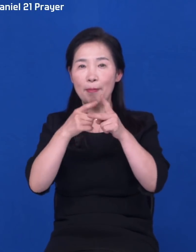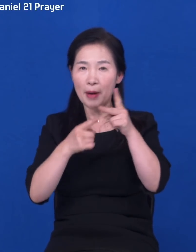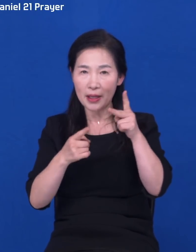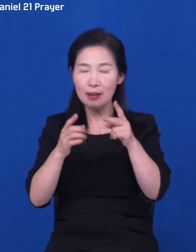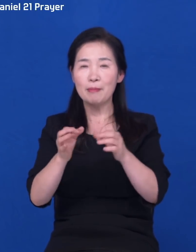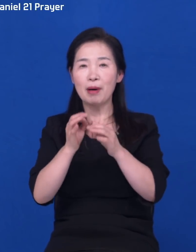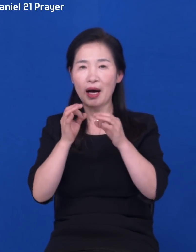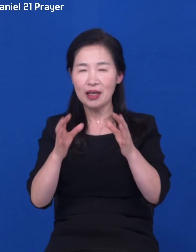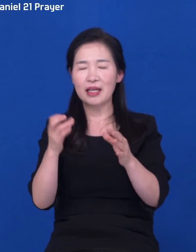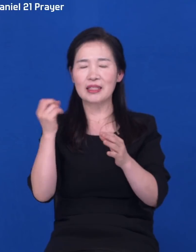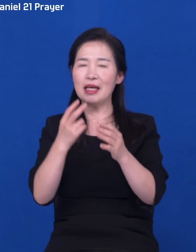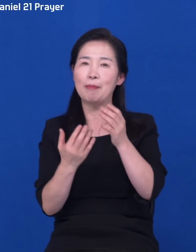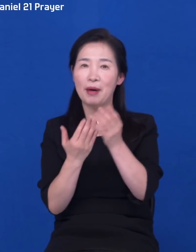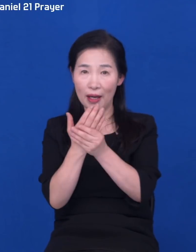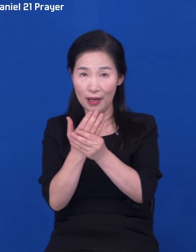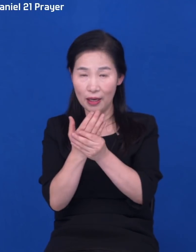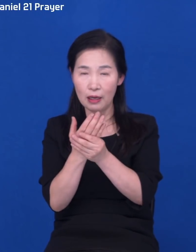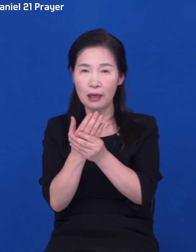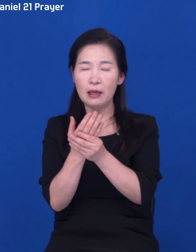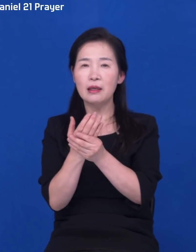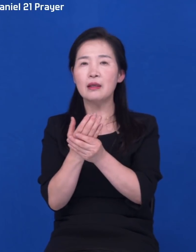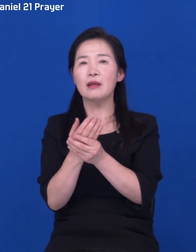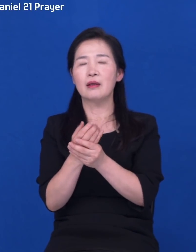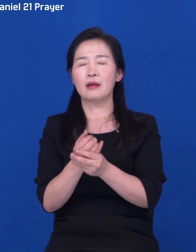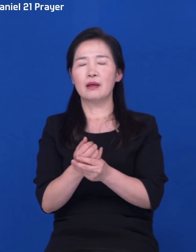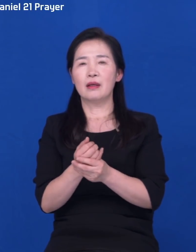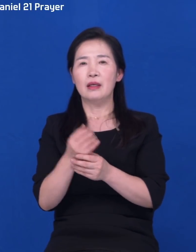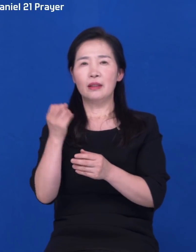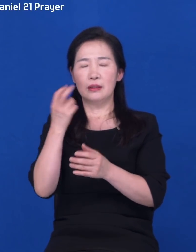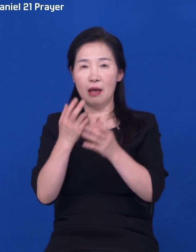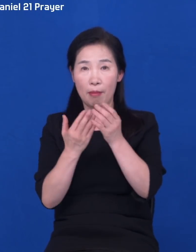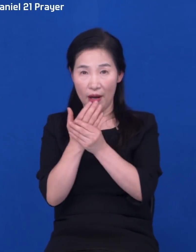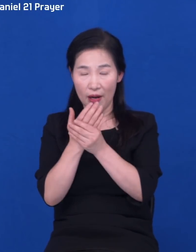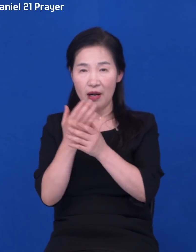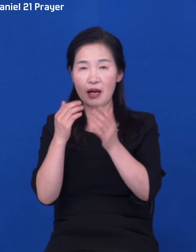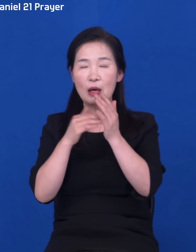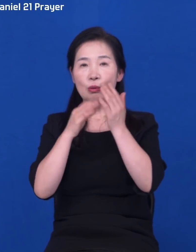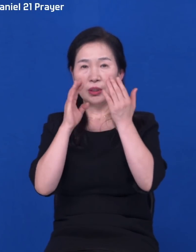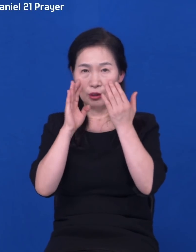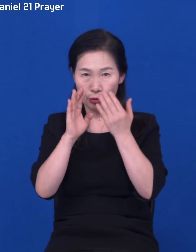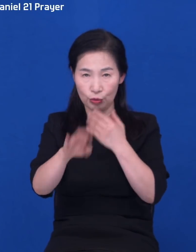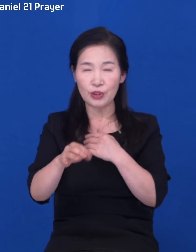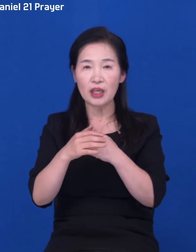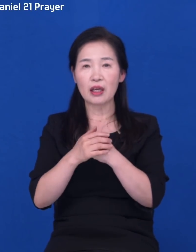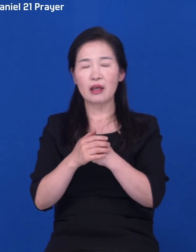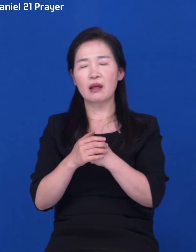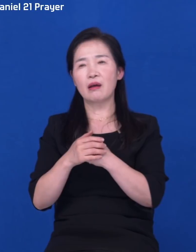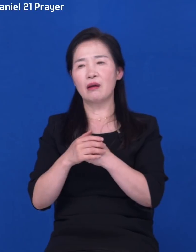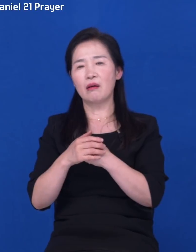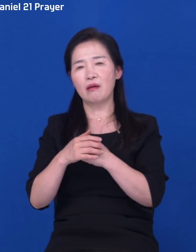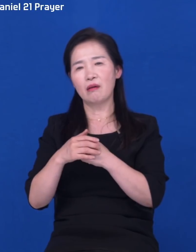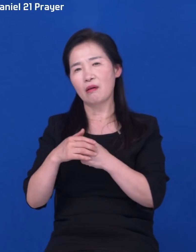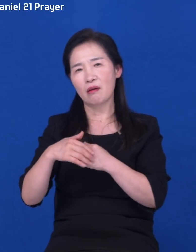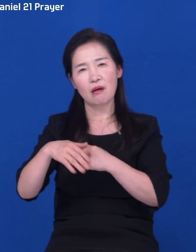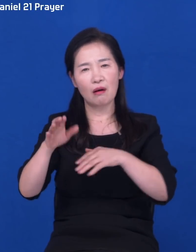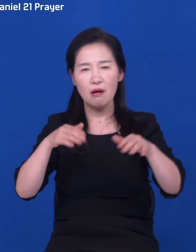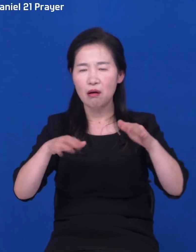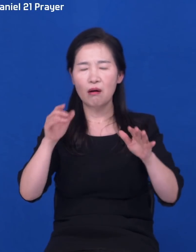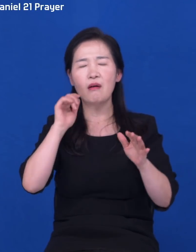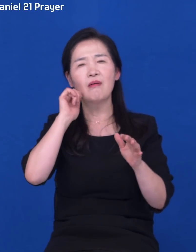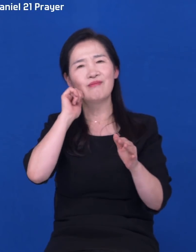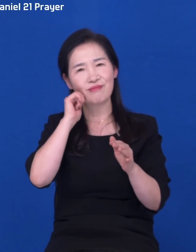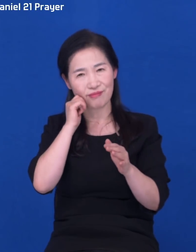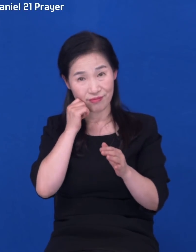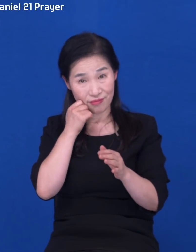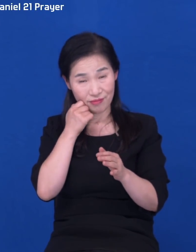재발을 하고 나서 그 다음에는 갈 수가 없게 되는데 나중에 하나님께서